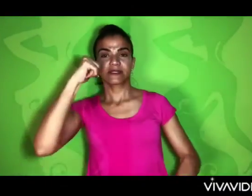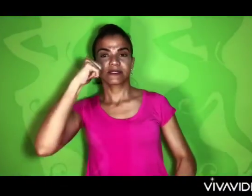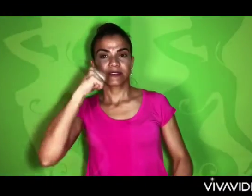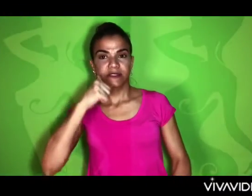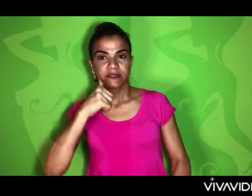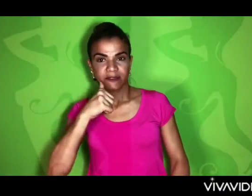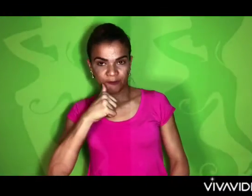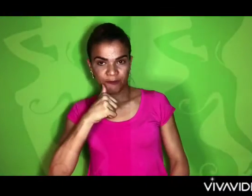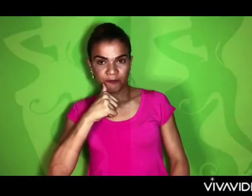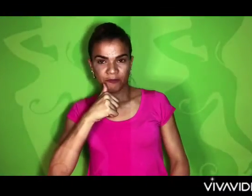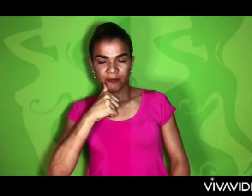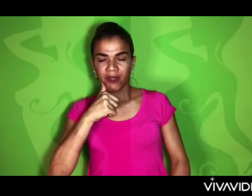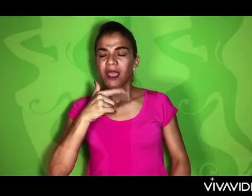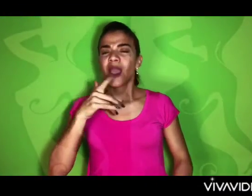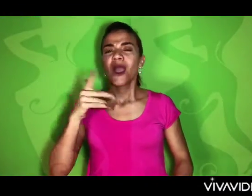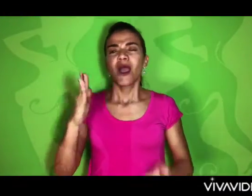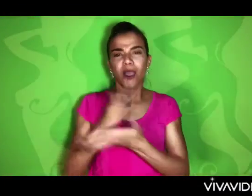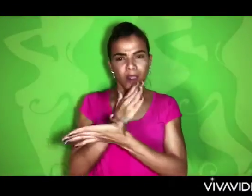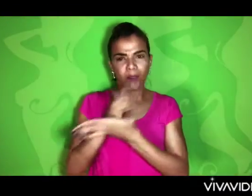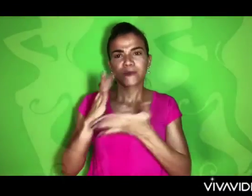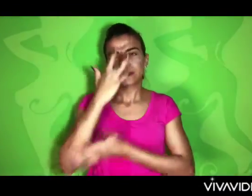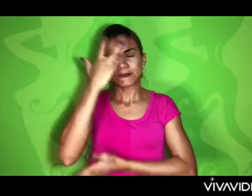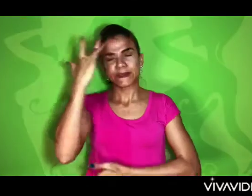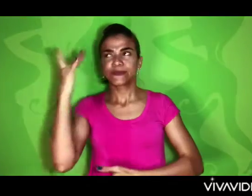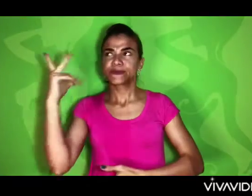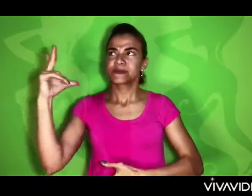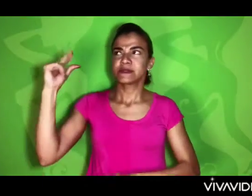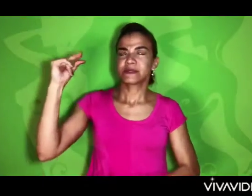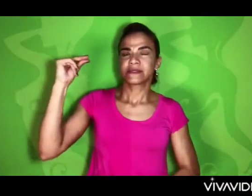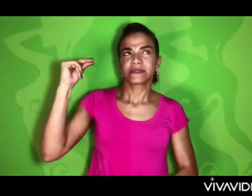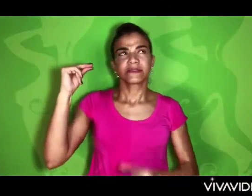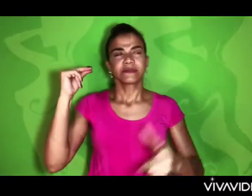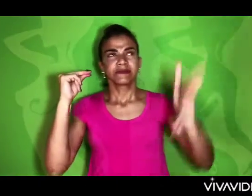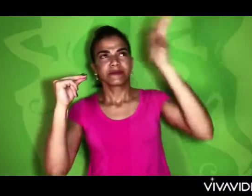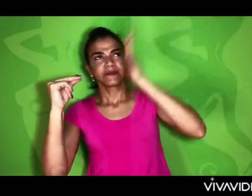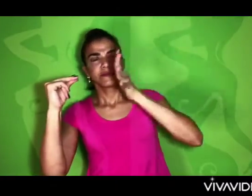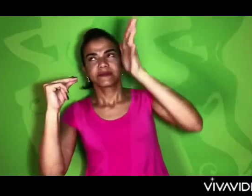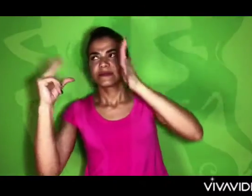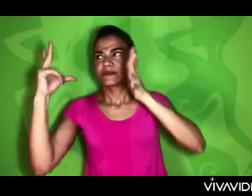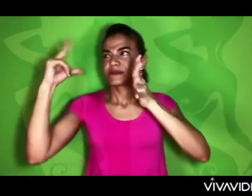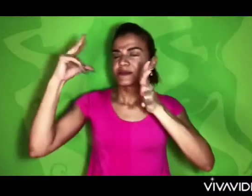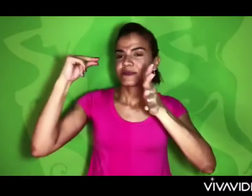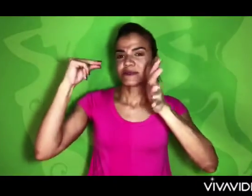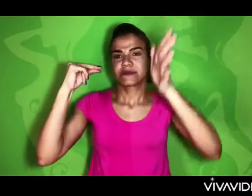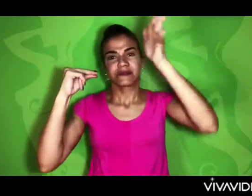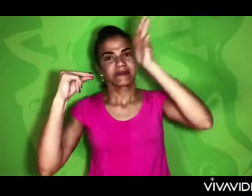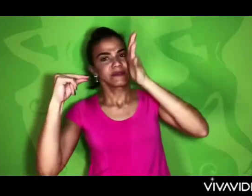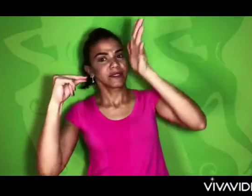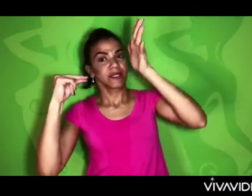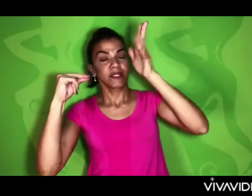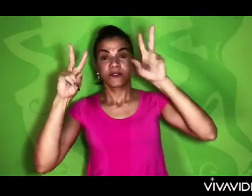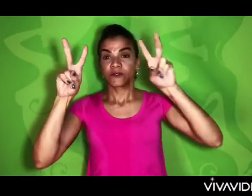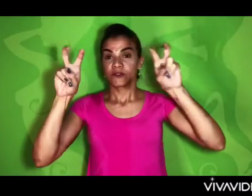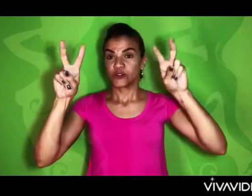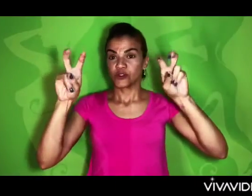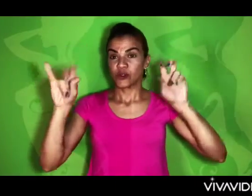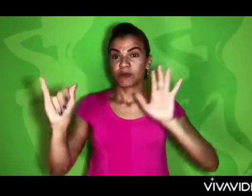de identidade feminina algumas pessoas falam né que essa relação